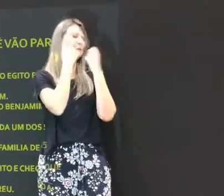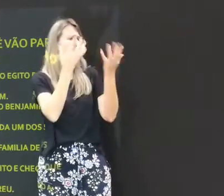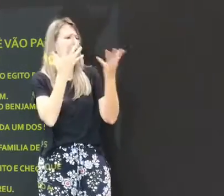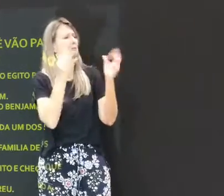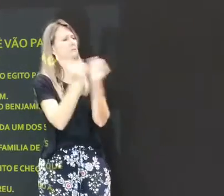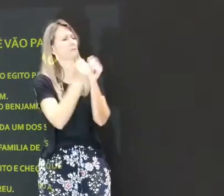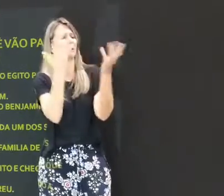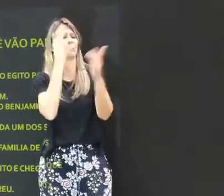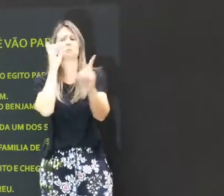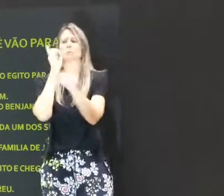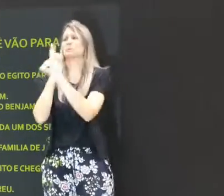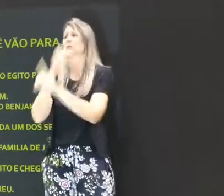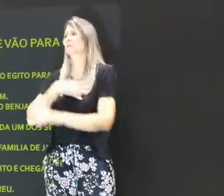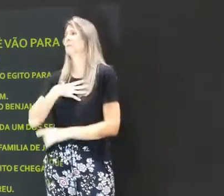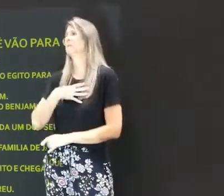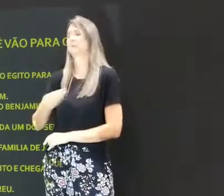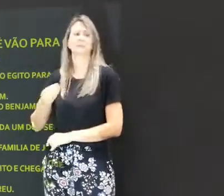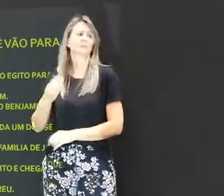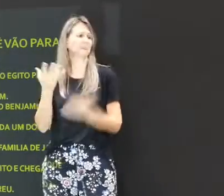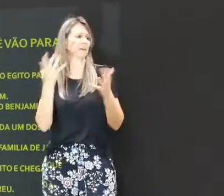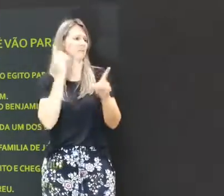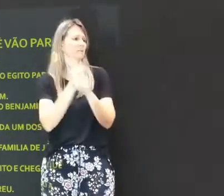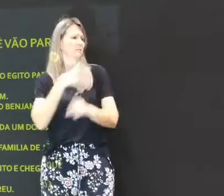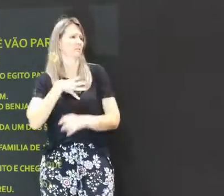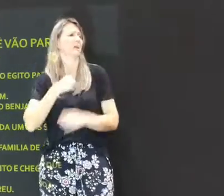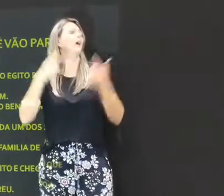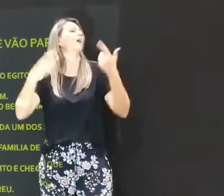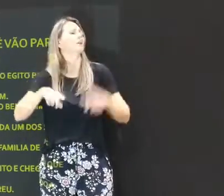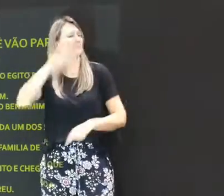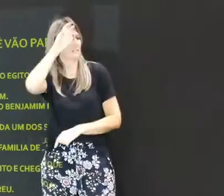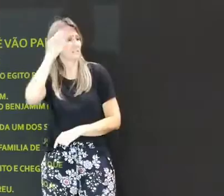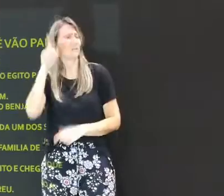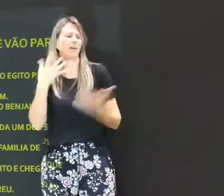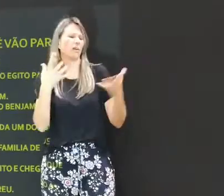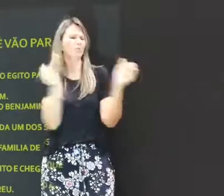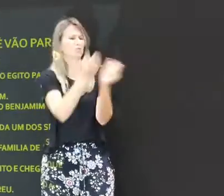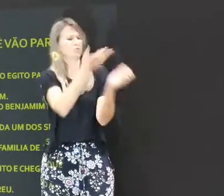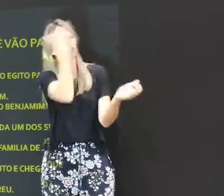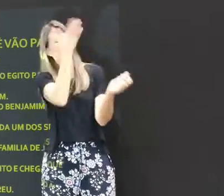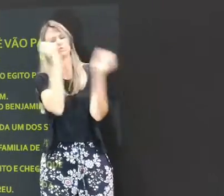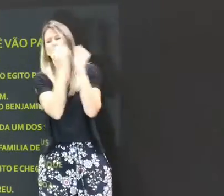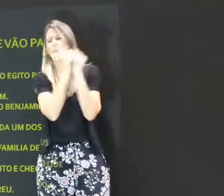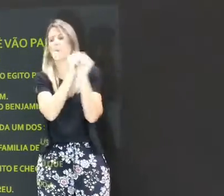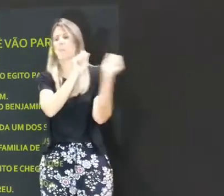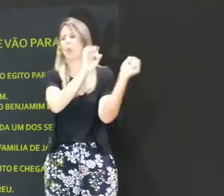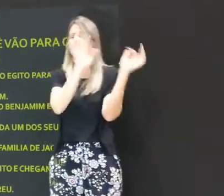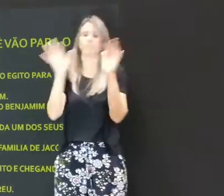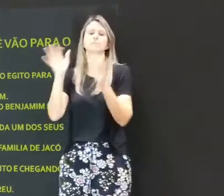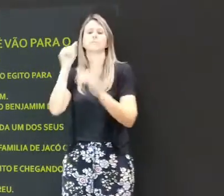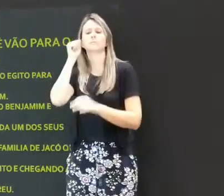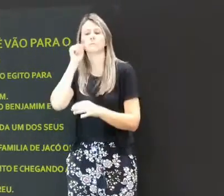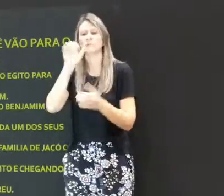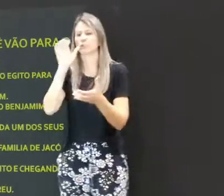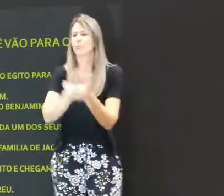chorava compulsivamente, chorava, eu quero encontrar o meu filho, lá para o Egito, vem pai, vamos lá. E voltaram